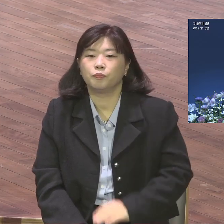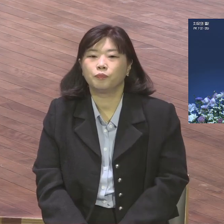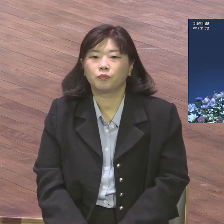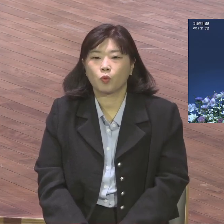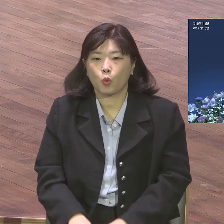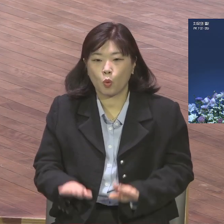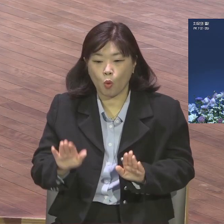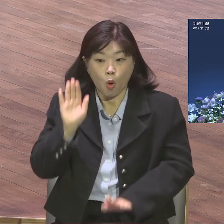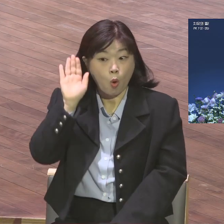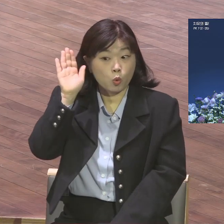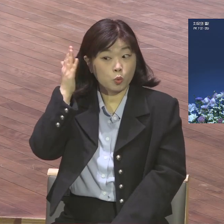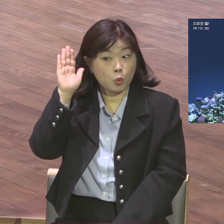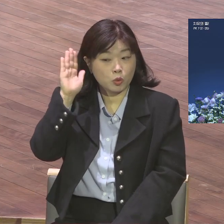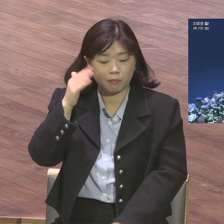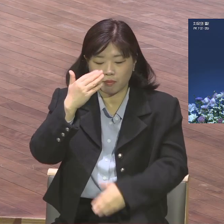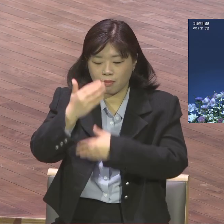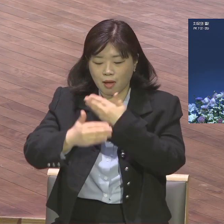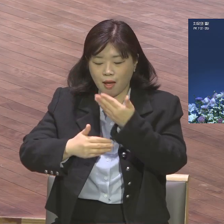단어는